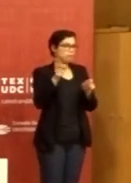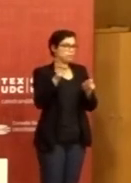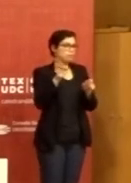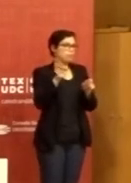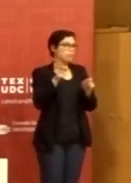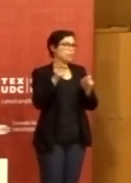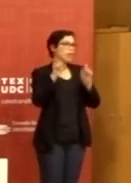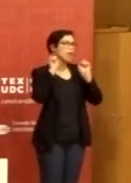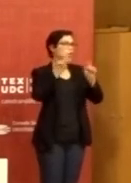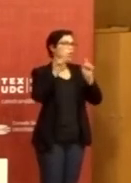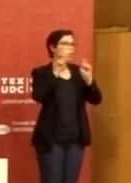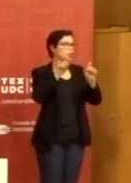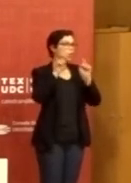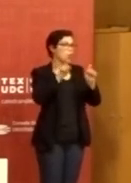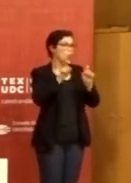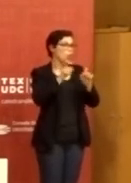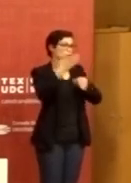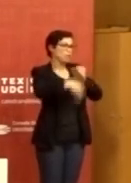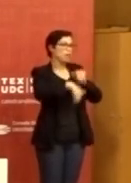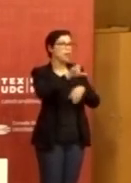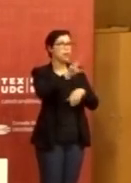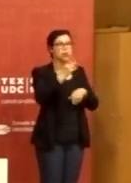lo que es la educación hasta los 21